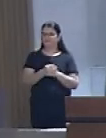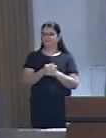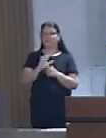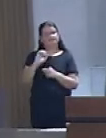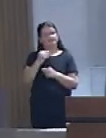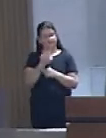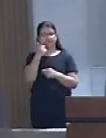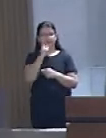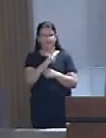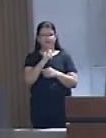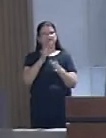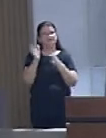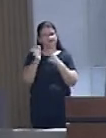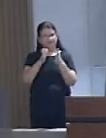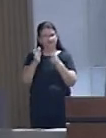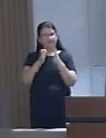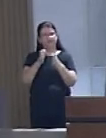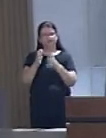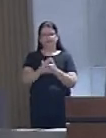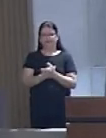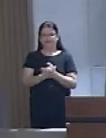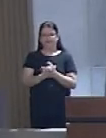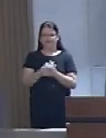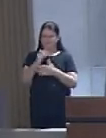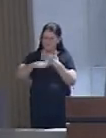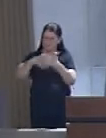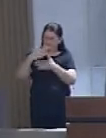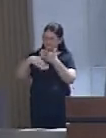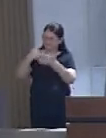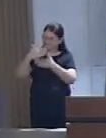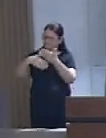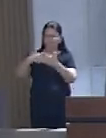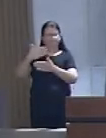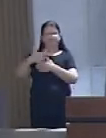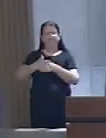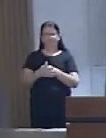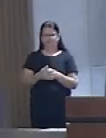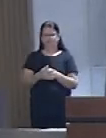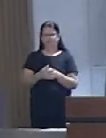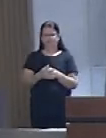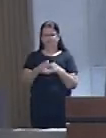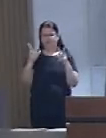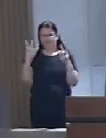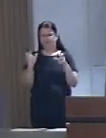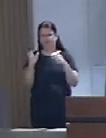nós conseguimos naquele período avançar bastante